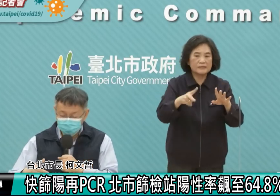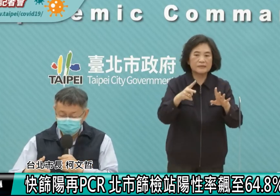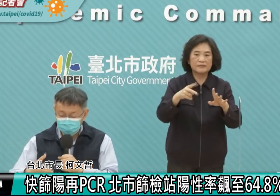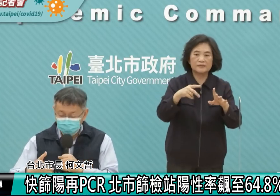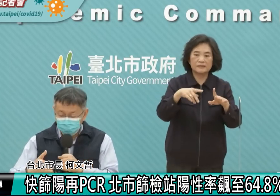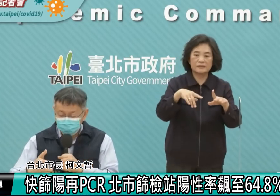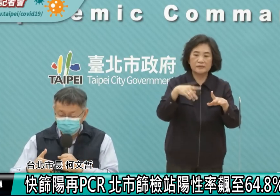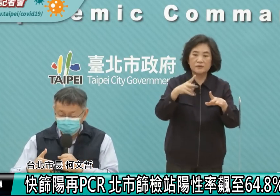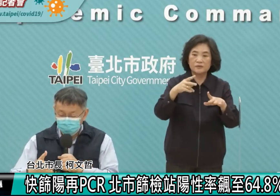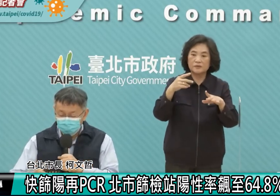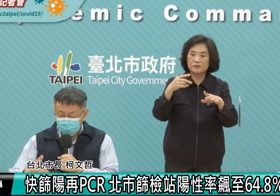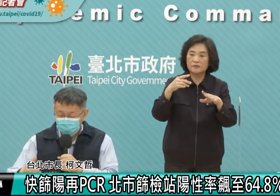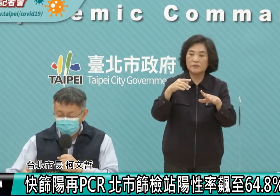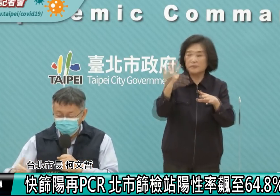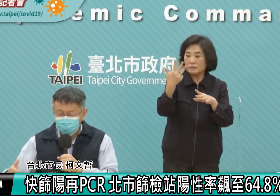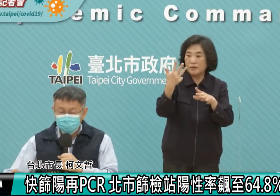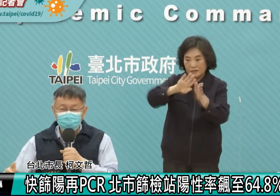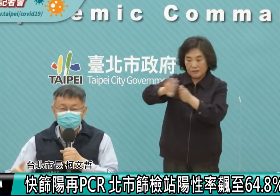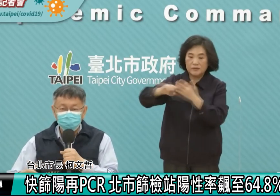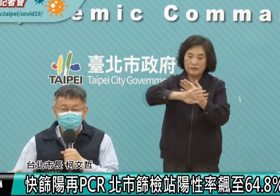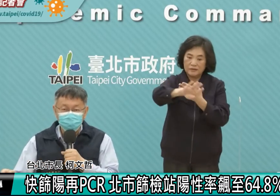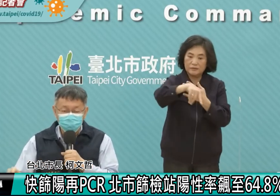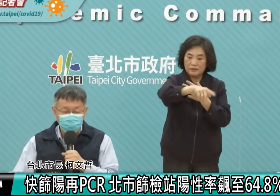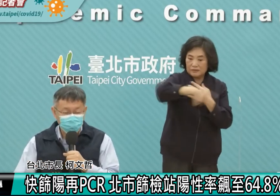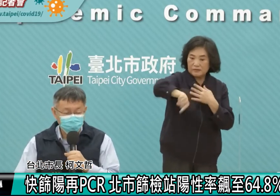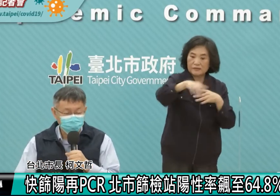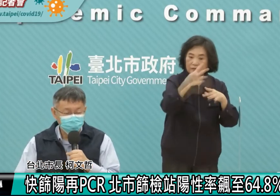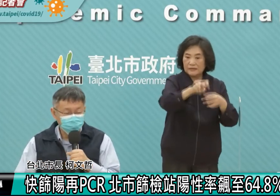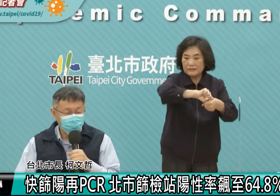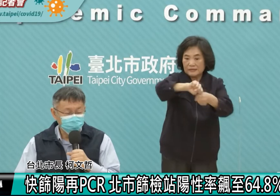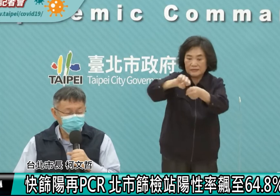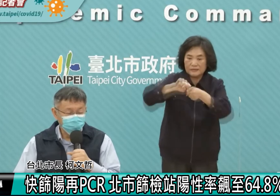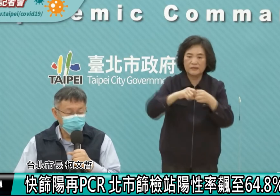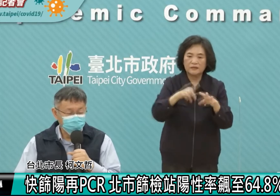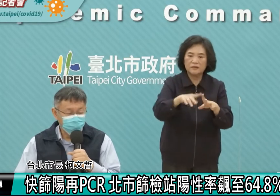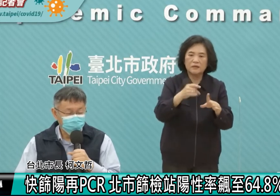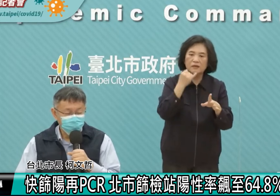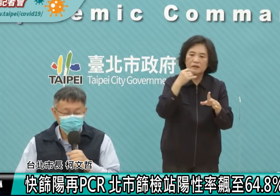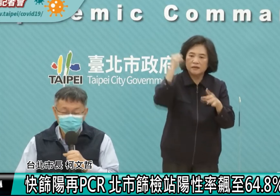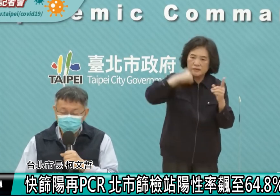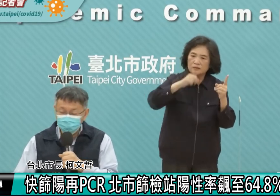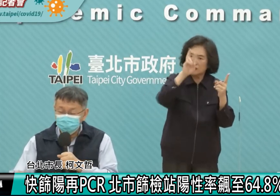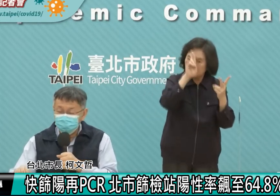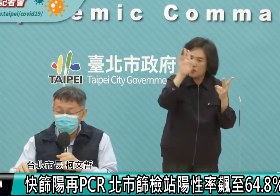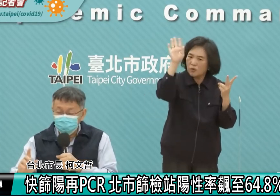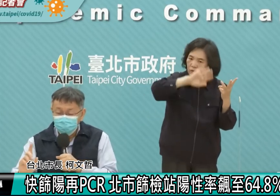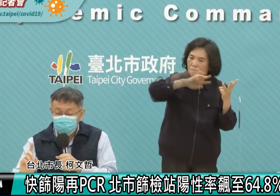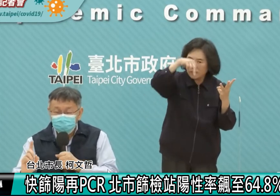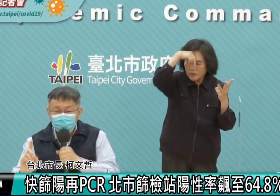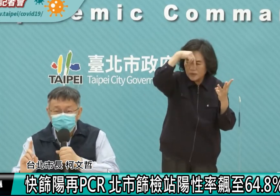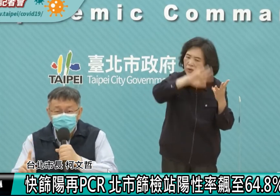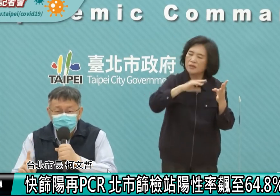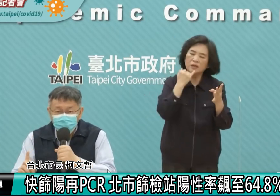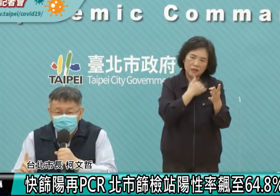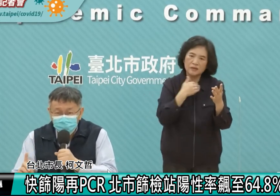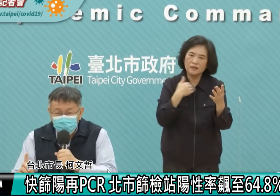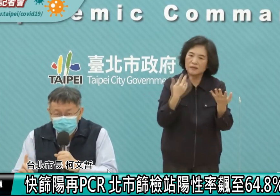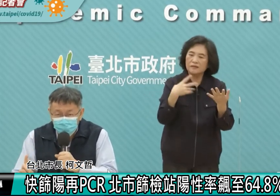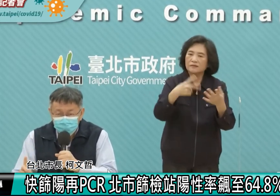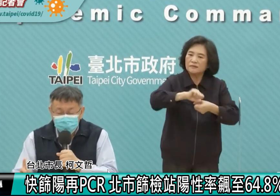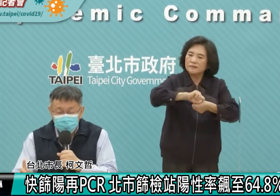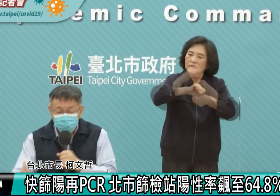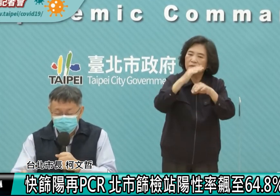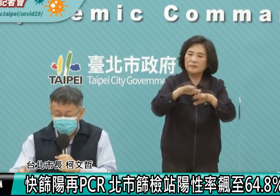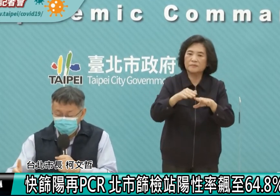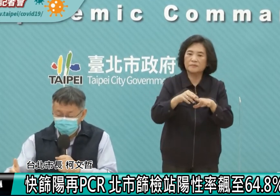的，就是早上、下午、晚上都会有了，但是一步一步我们已经开始在动员的。这动员的目的